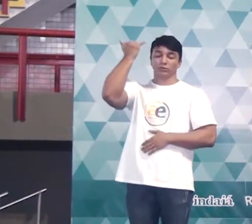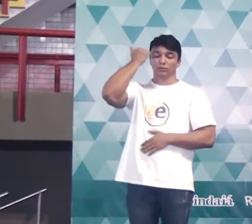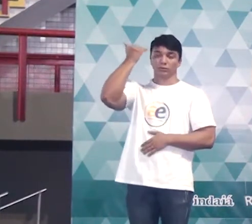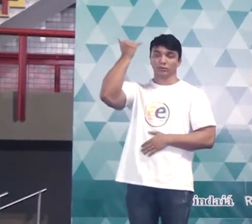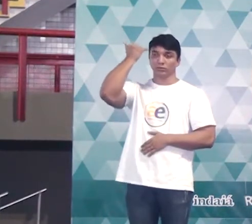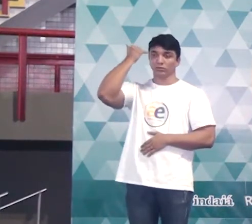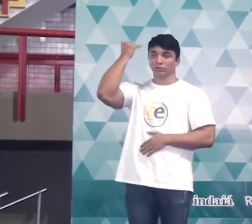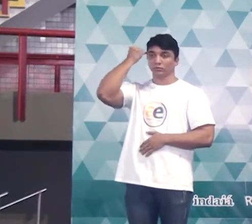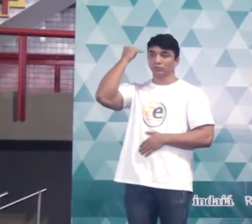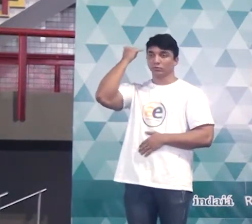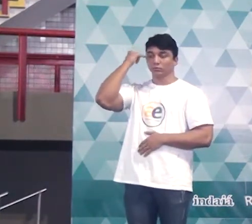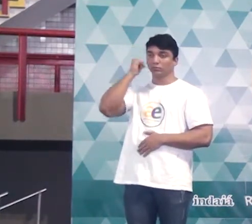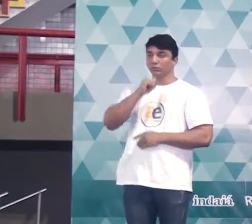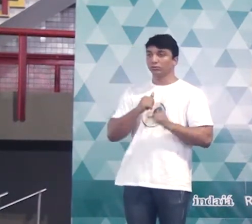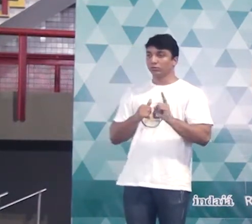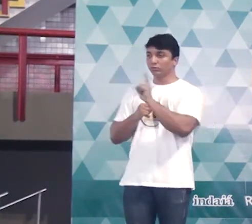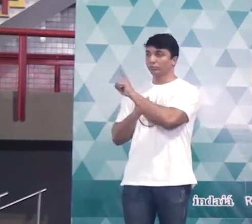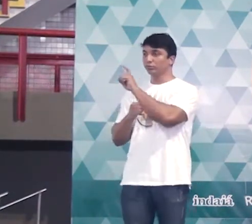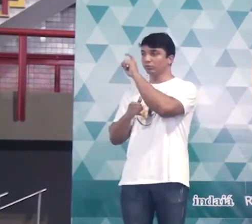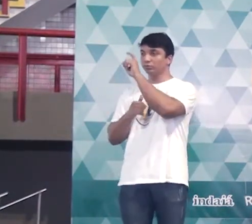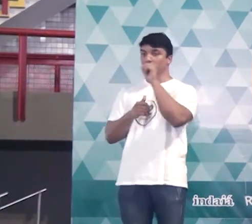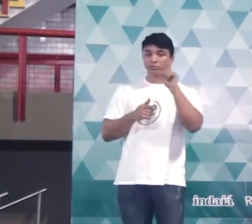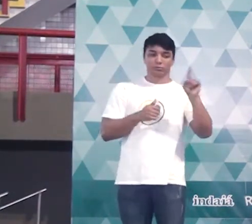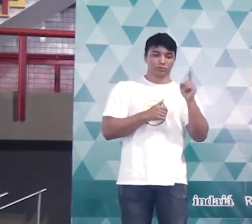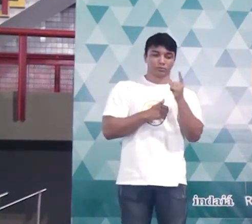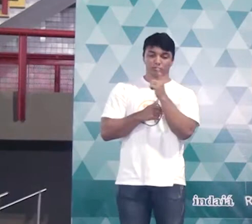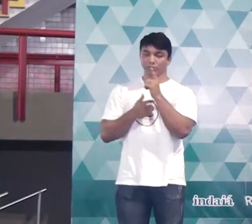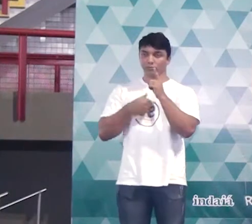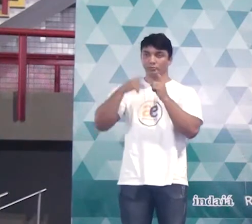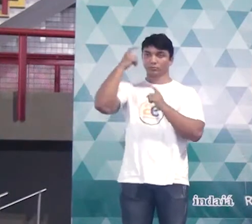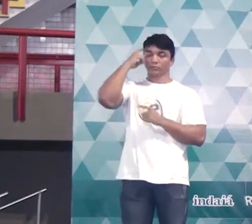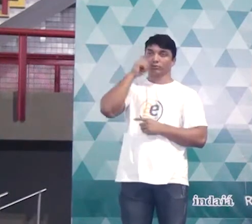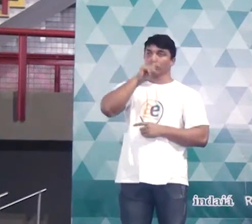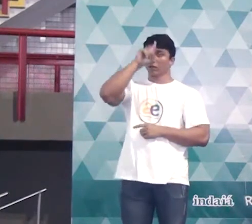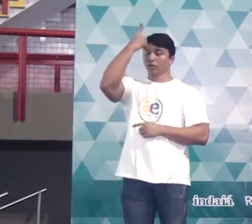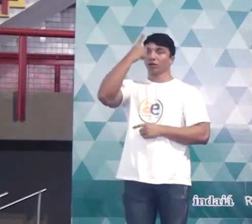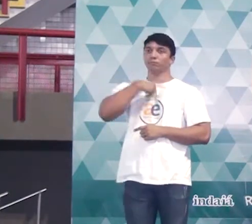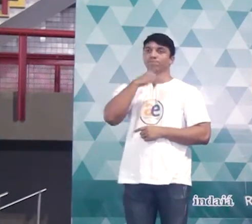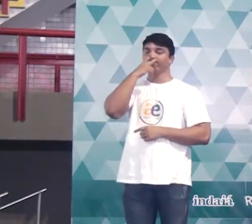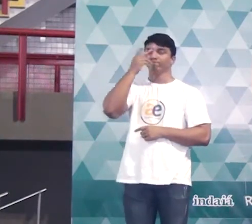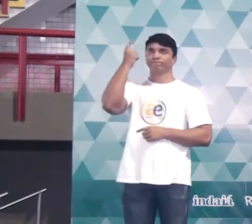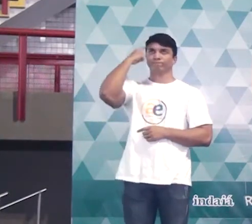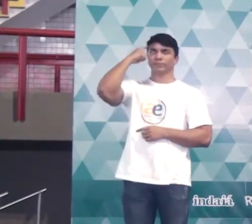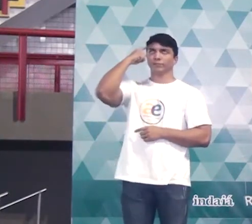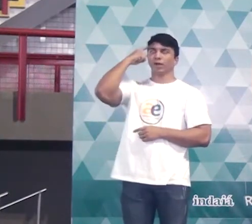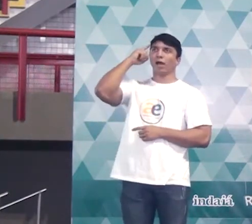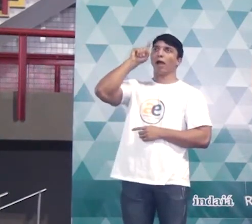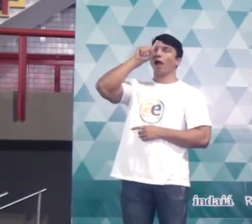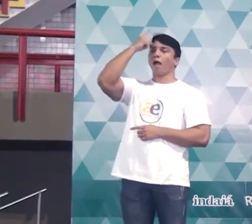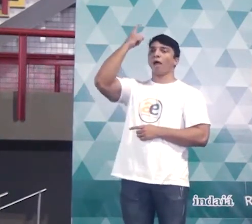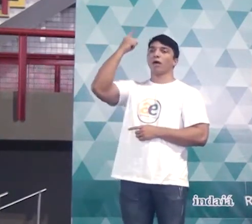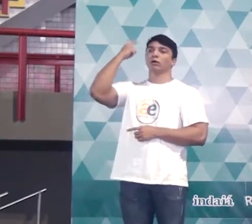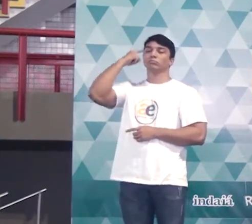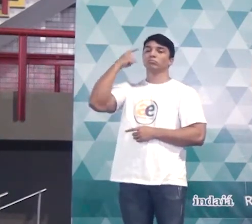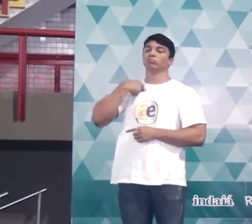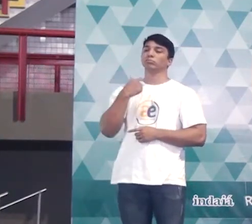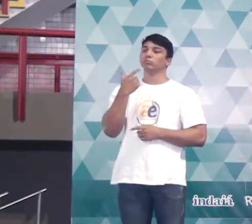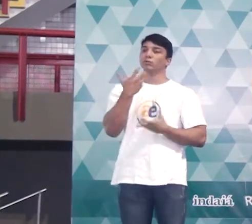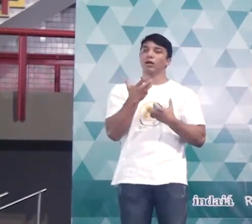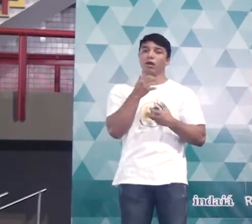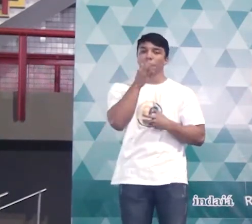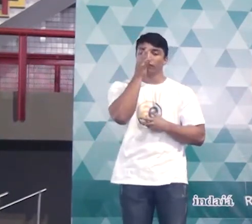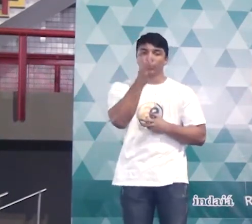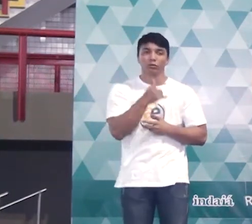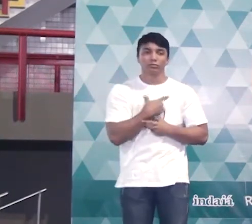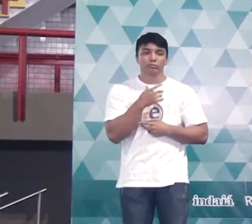hein? Até que um dia a mulher das cavernas teve uma ideia genial. Ela, querendo uma